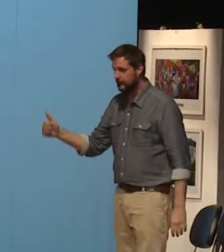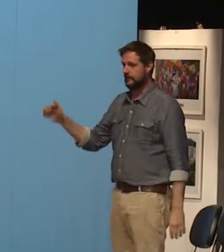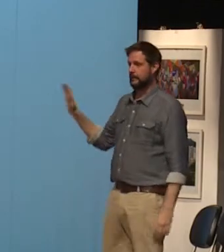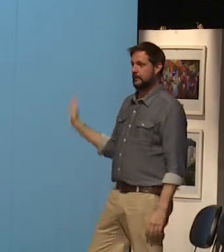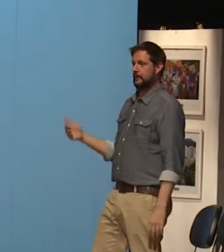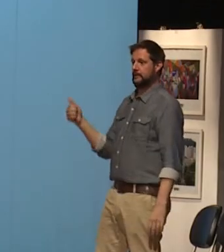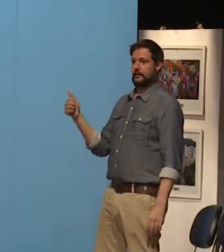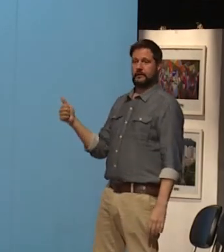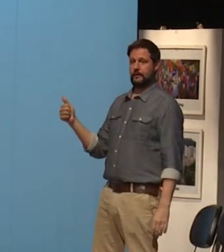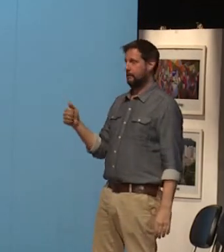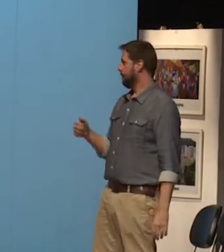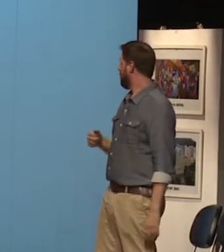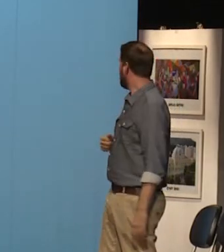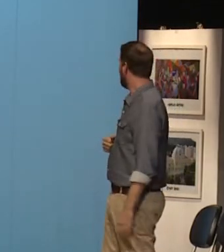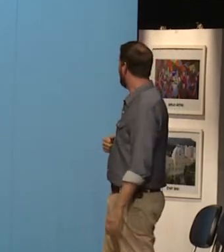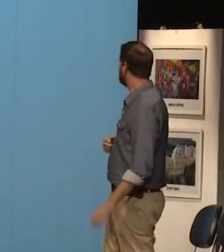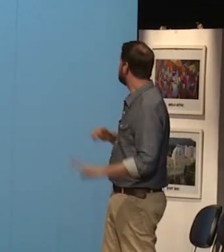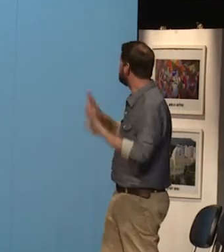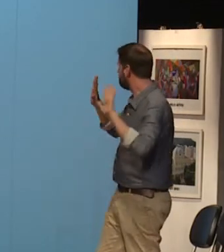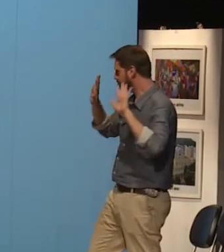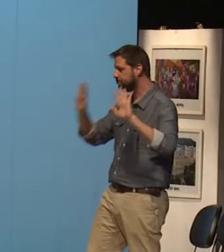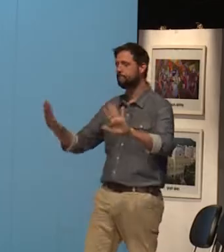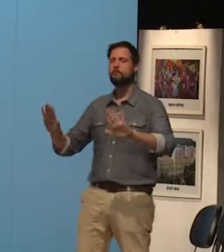próxima palestrante vai estar mostrando sobre isso também.